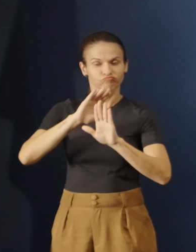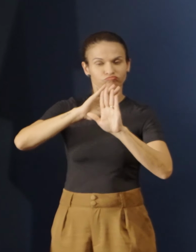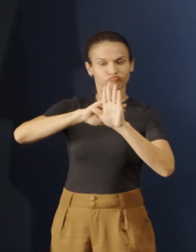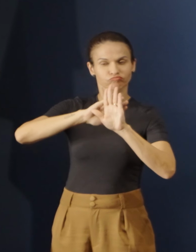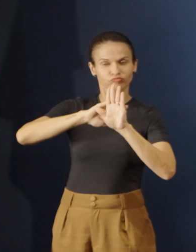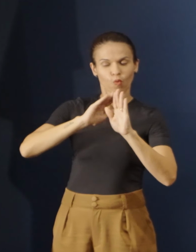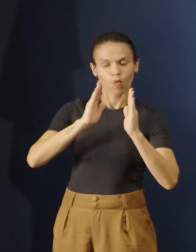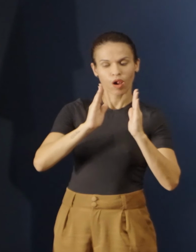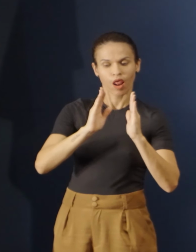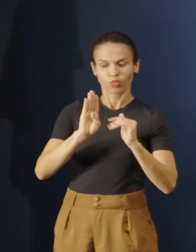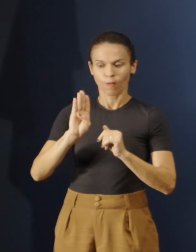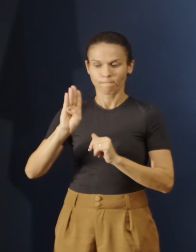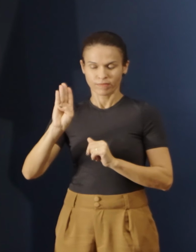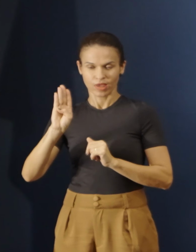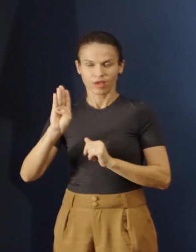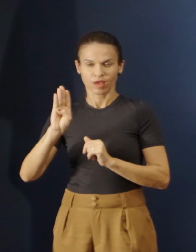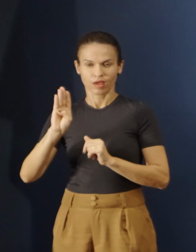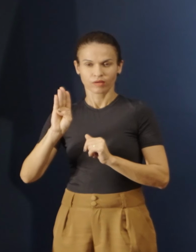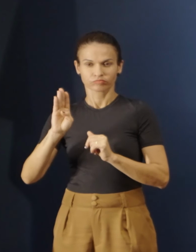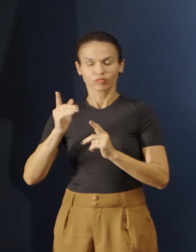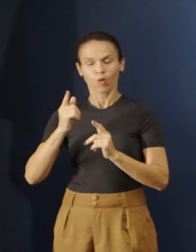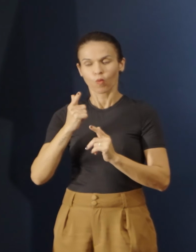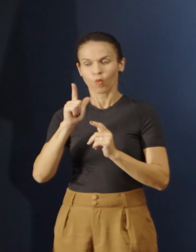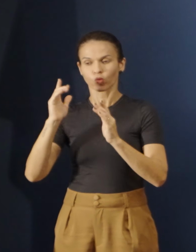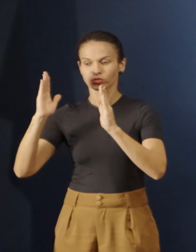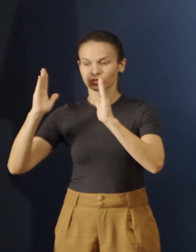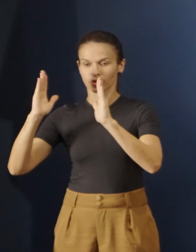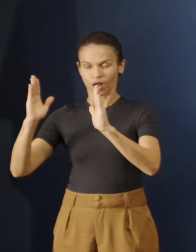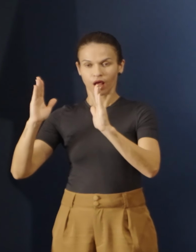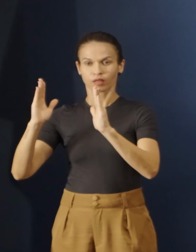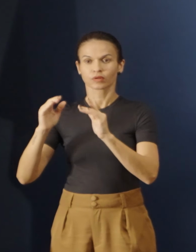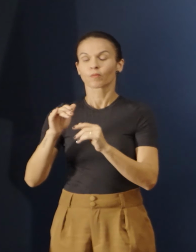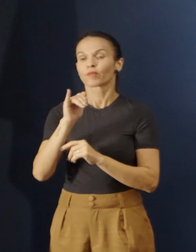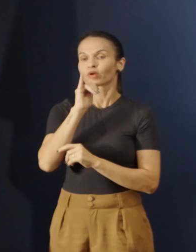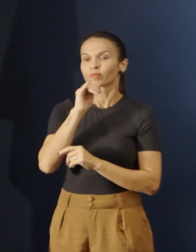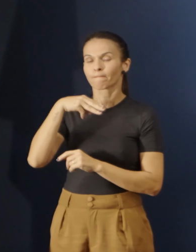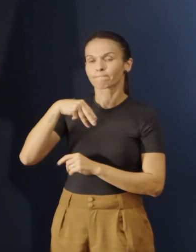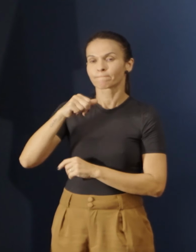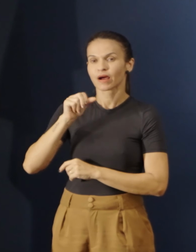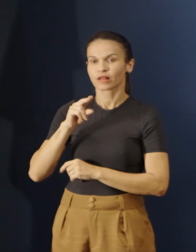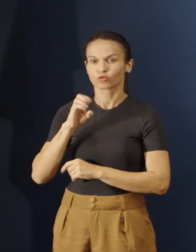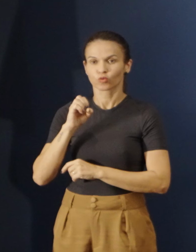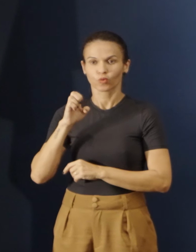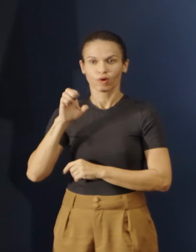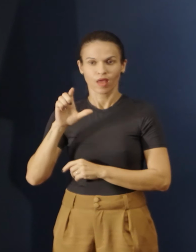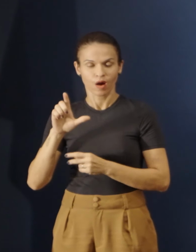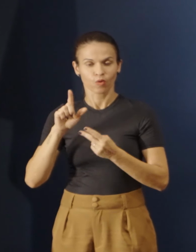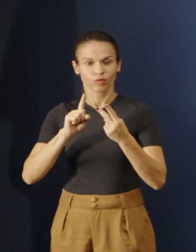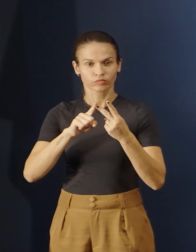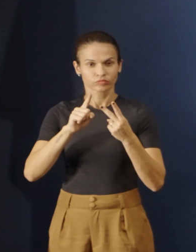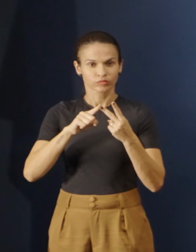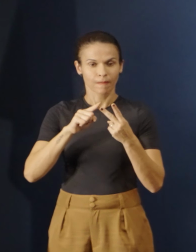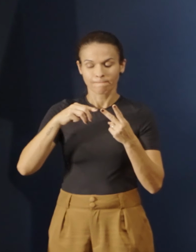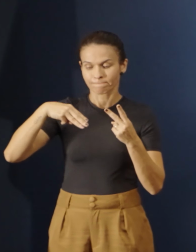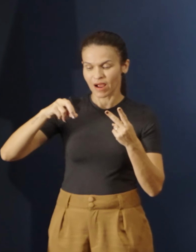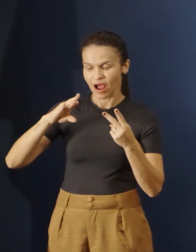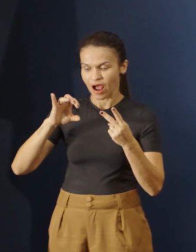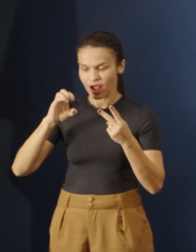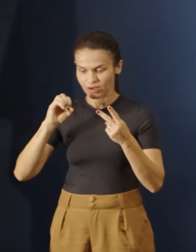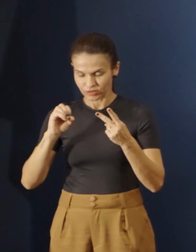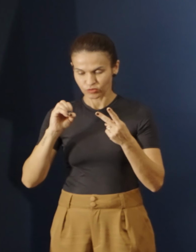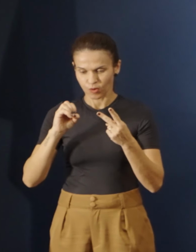criação. E o lado B que eu falo é o outro lado, que, por exemplo, Manuel Bandeira e Mário de Andrade. Das mais de 400